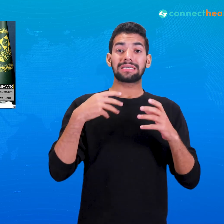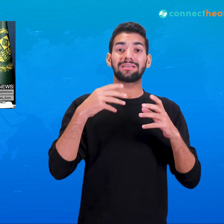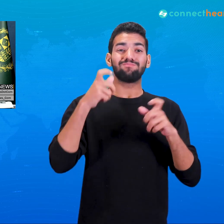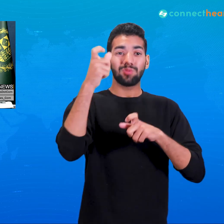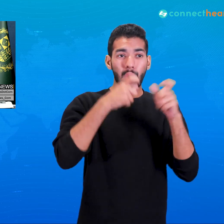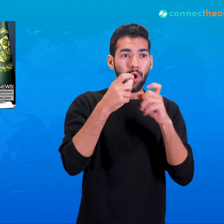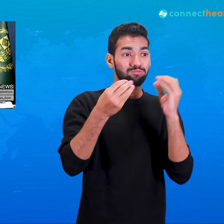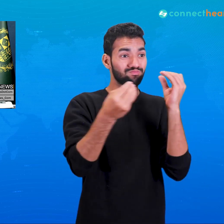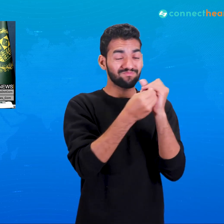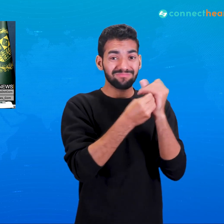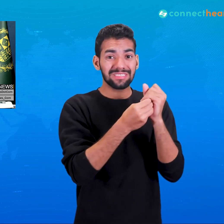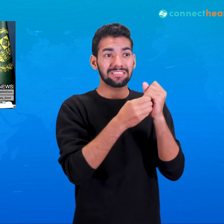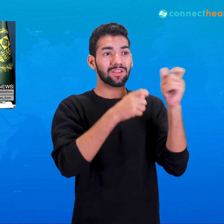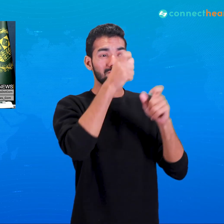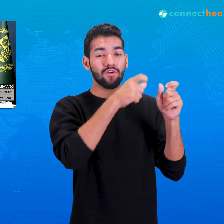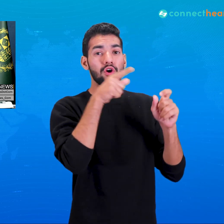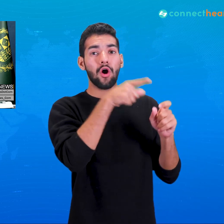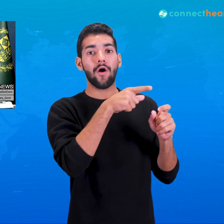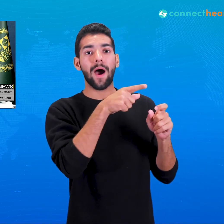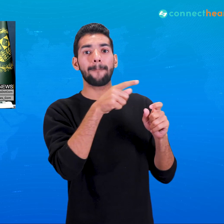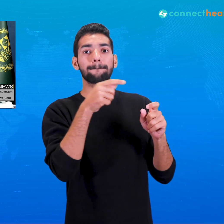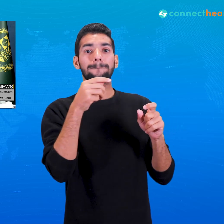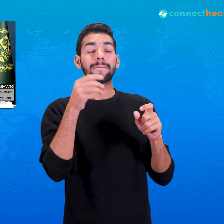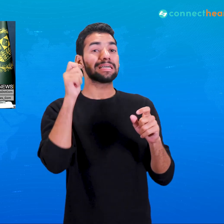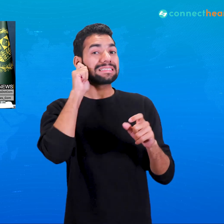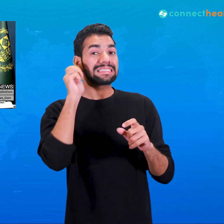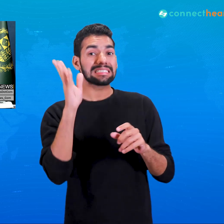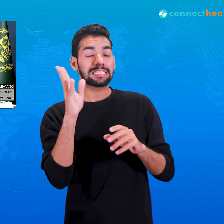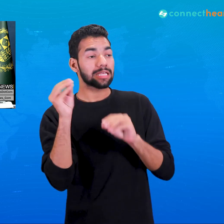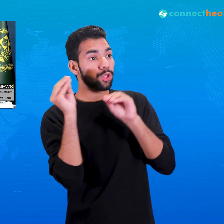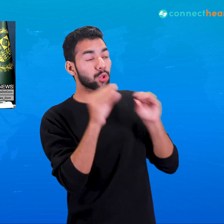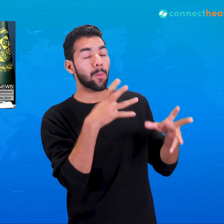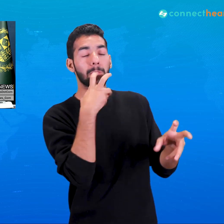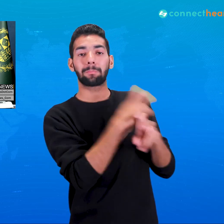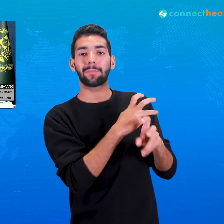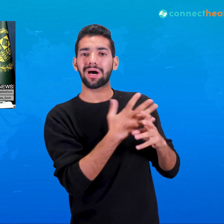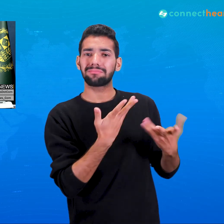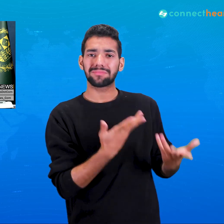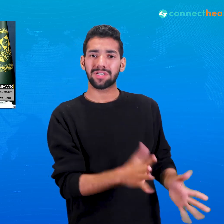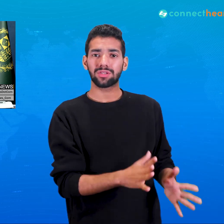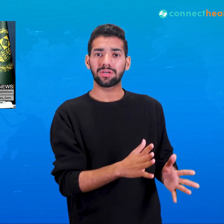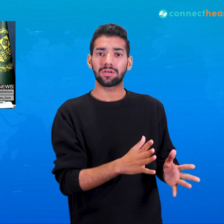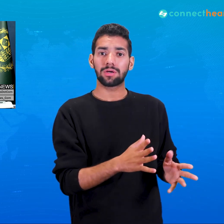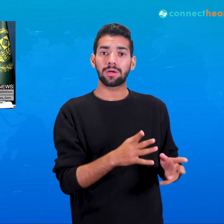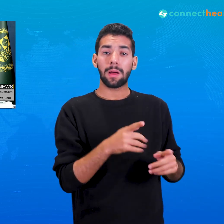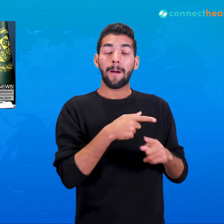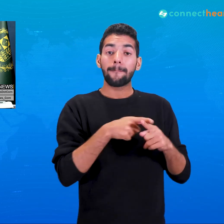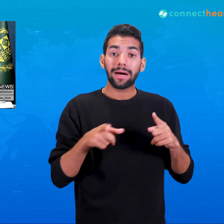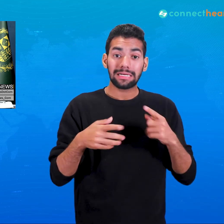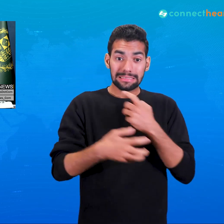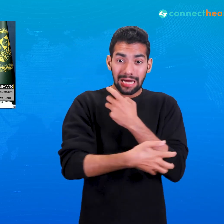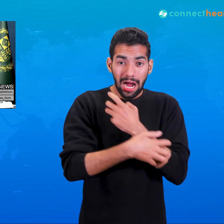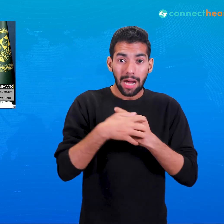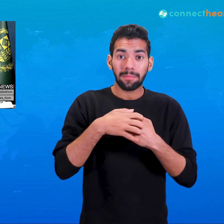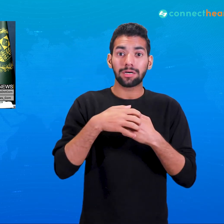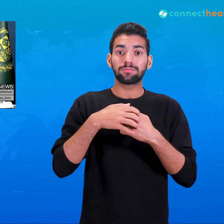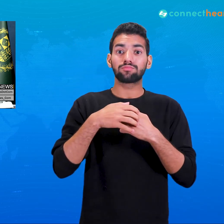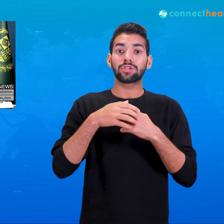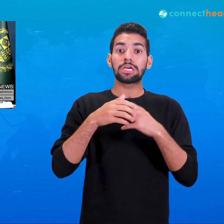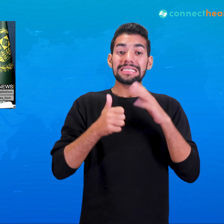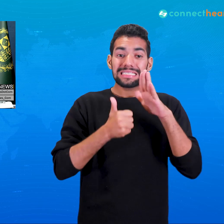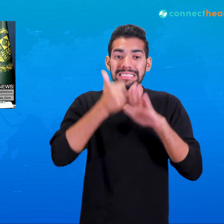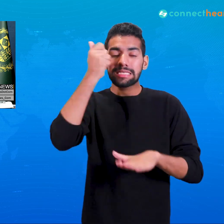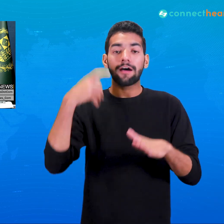کہ ہم بدقسمتی سے کرپشن کے ملزموں کو سزا تک نہیں دلوا سکتے، تو وزیر اعظم صاحب ایک عام